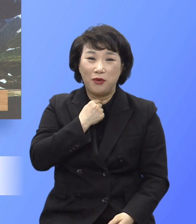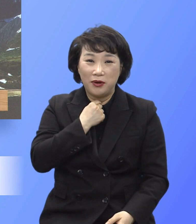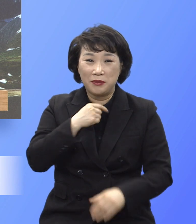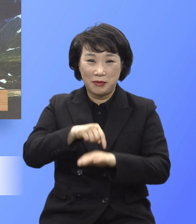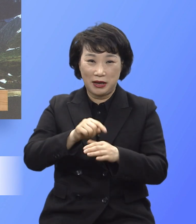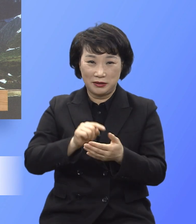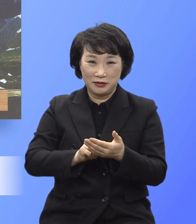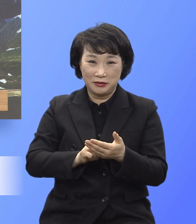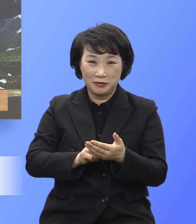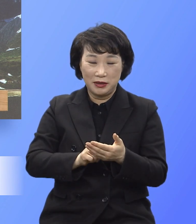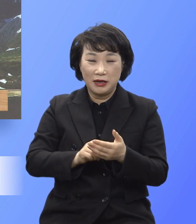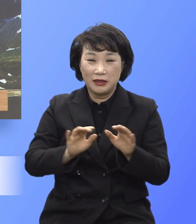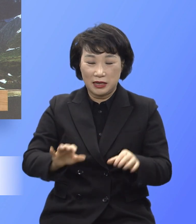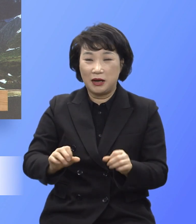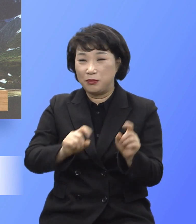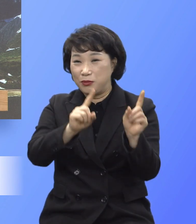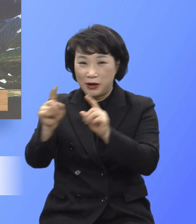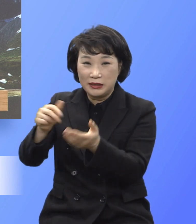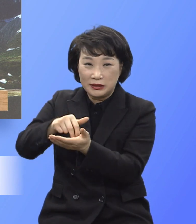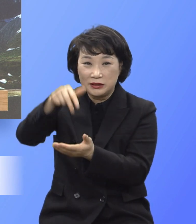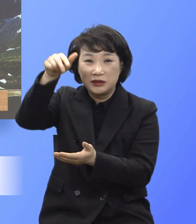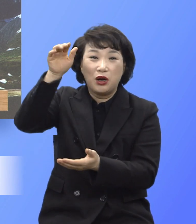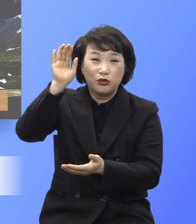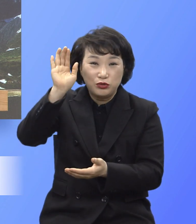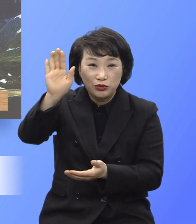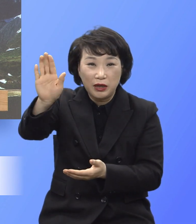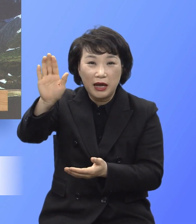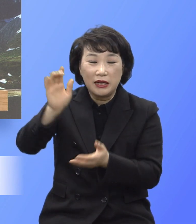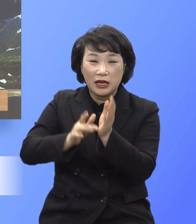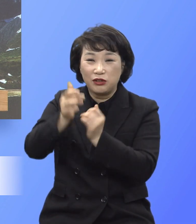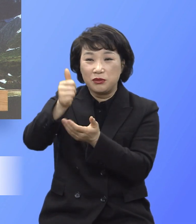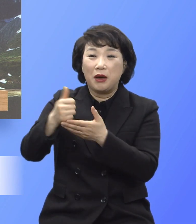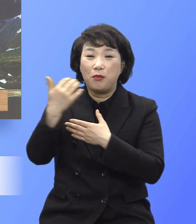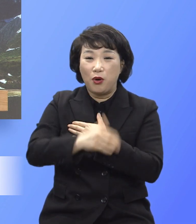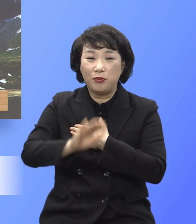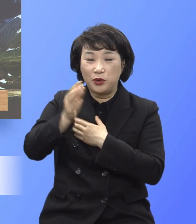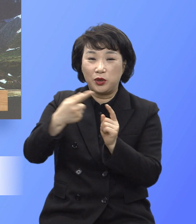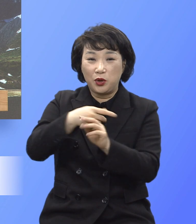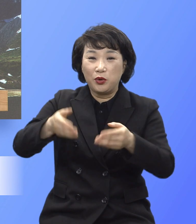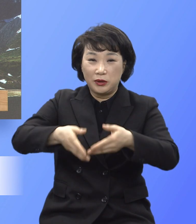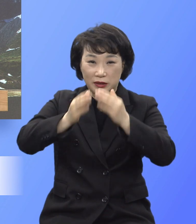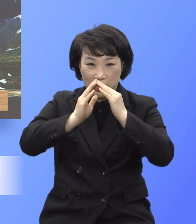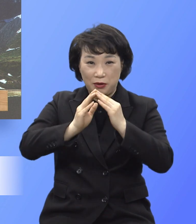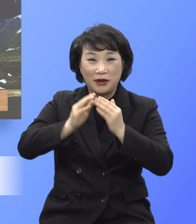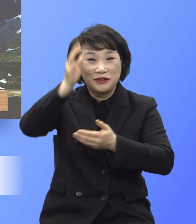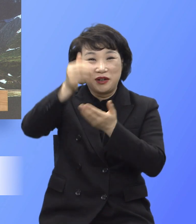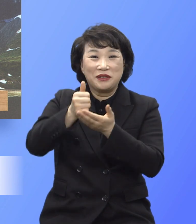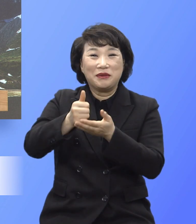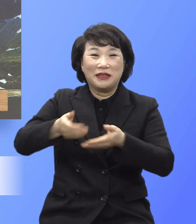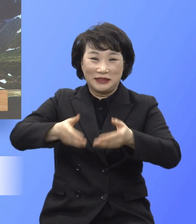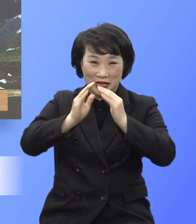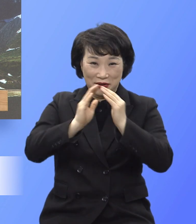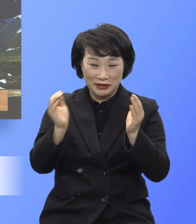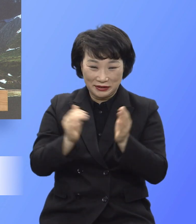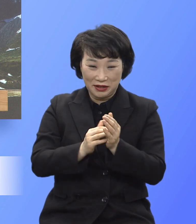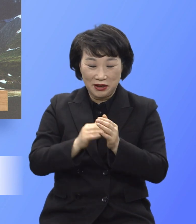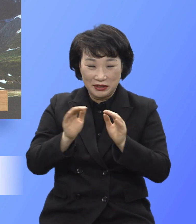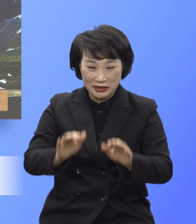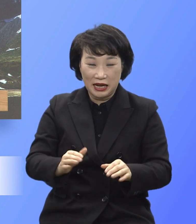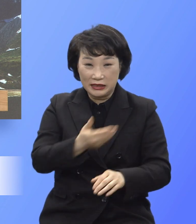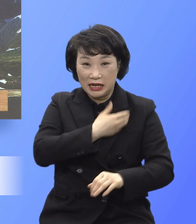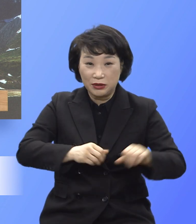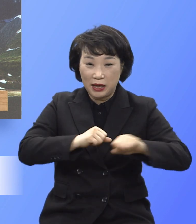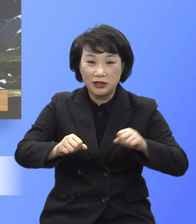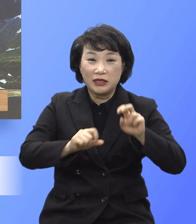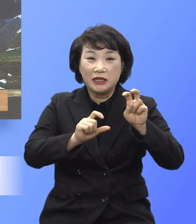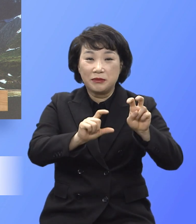바라는 마음으로 부활 승천하시고 자신의 몸된 교회를 성령으로 세우셨으니